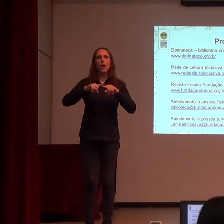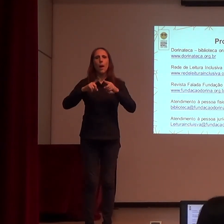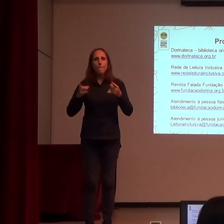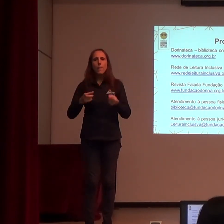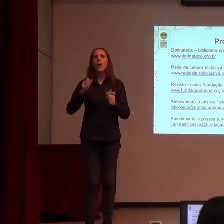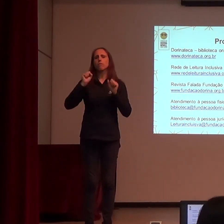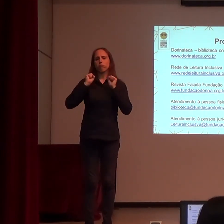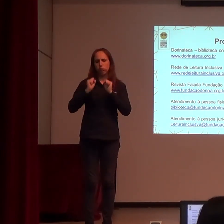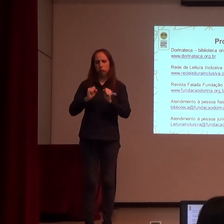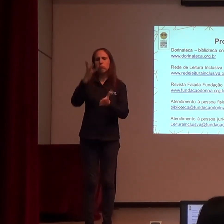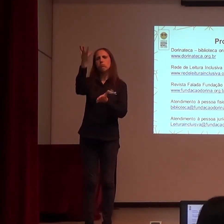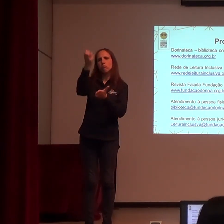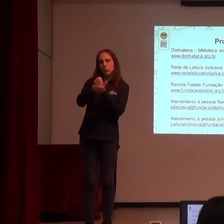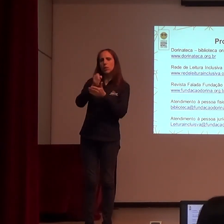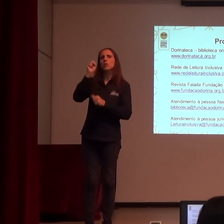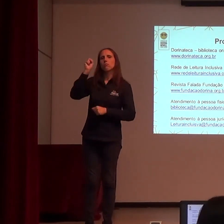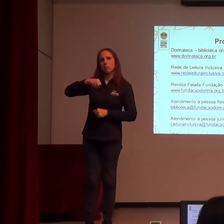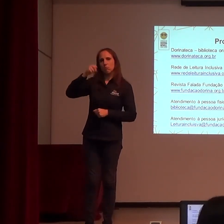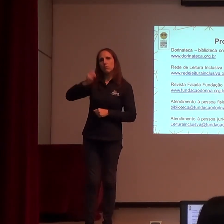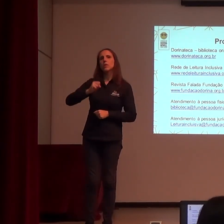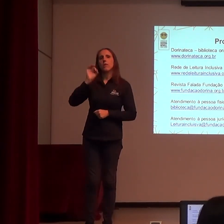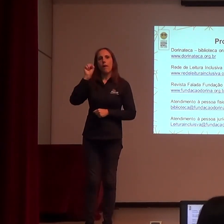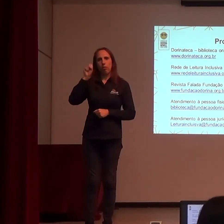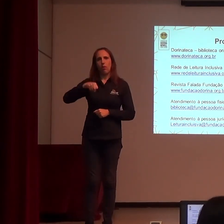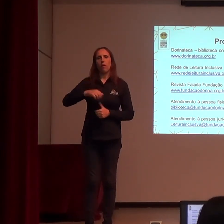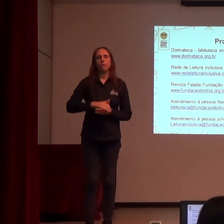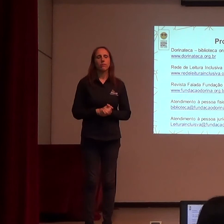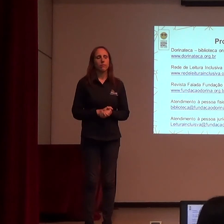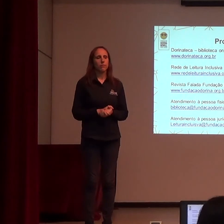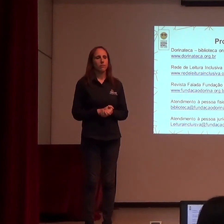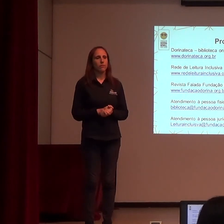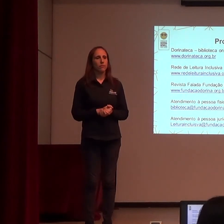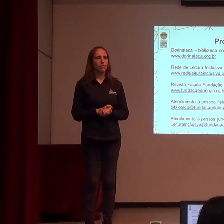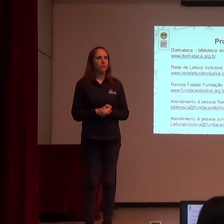poder baixar lá no site, a gente está verificando.